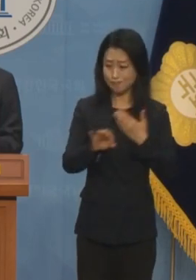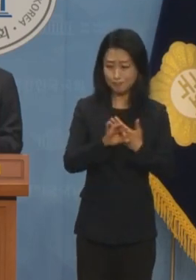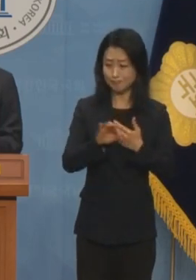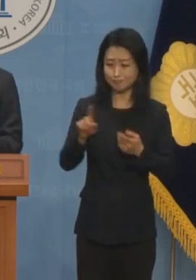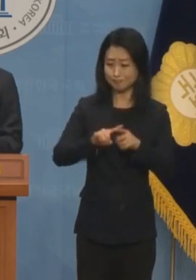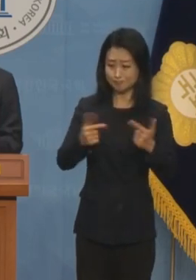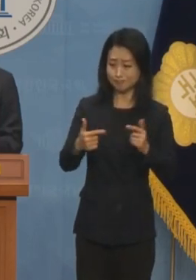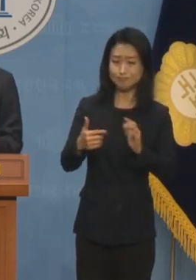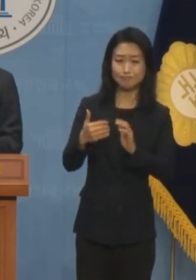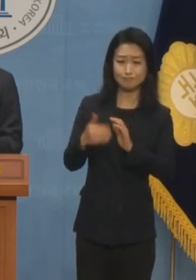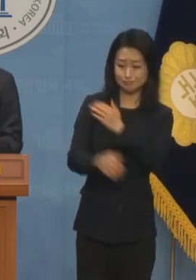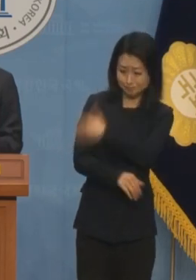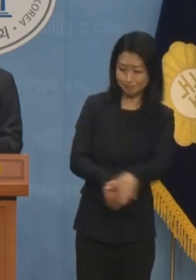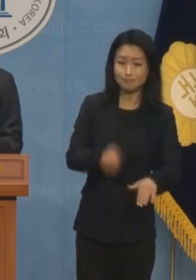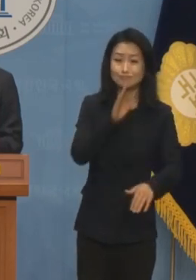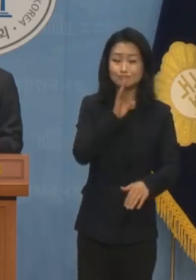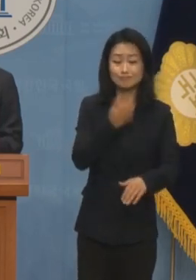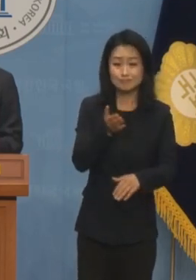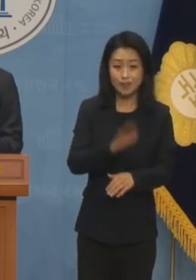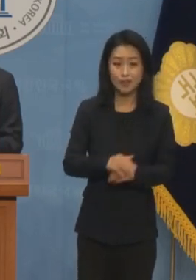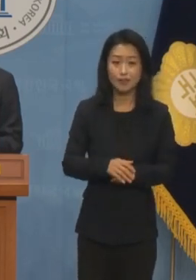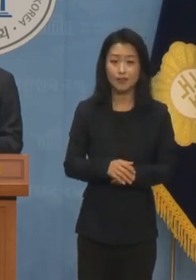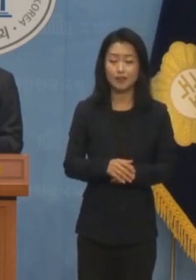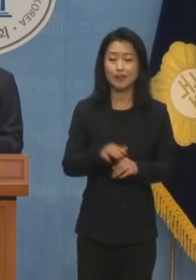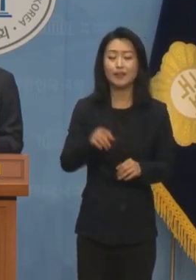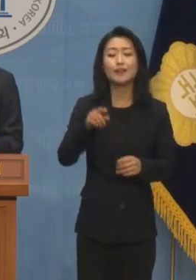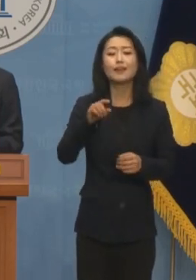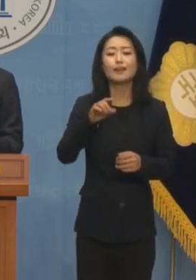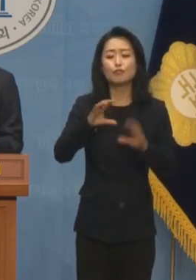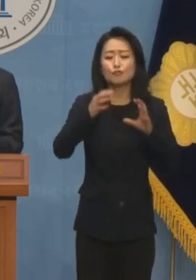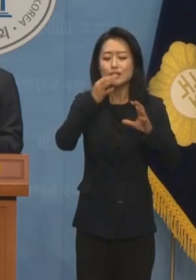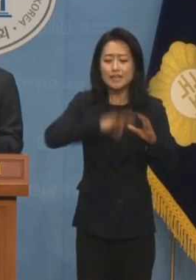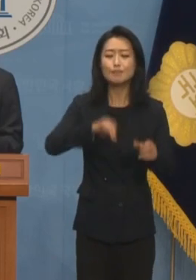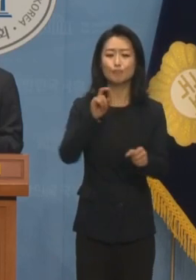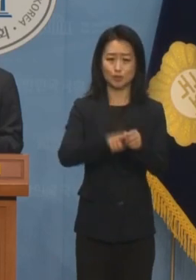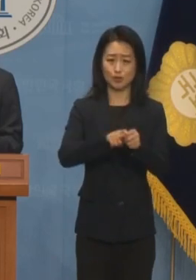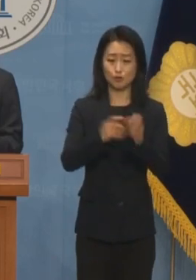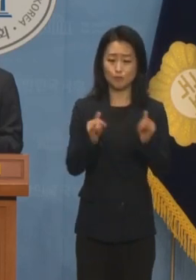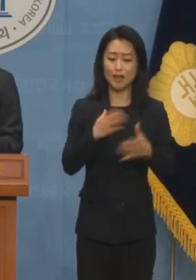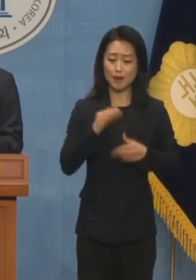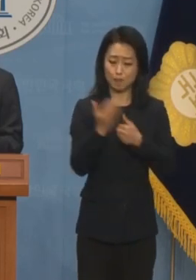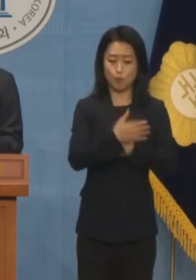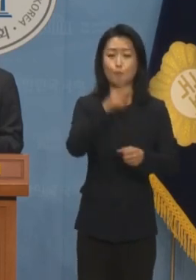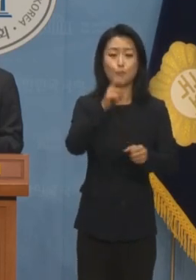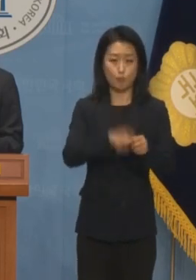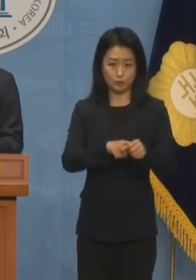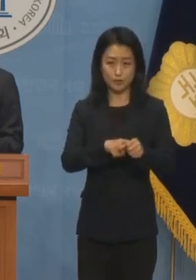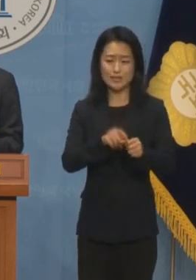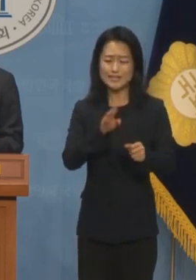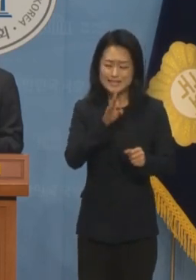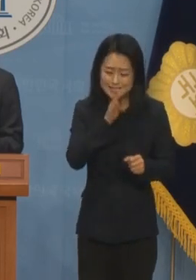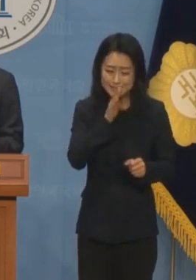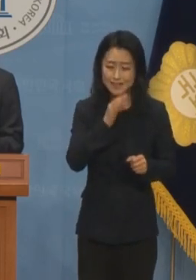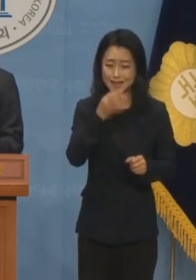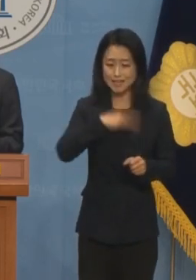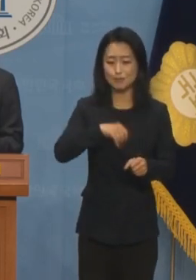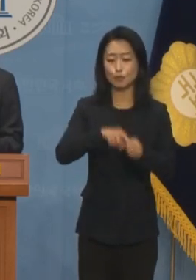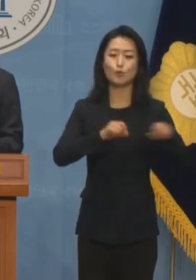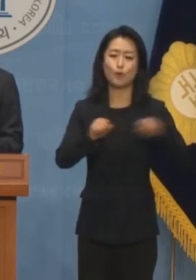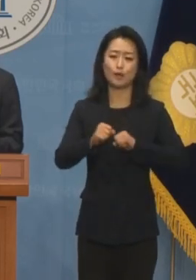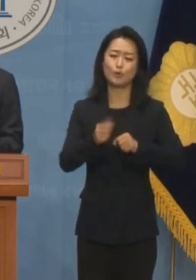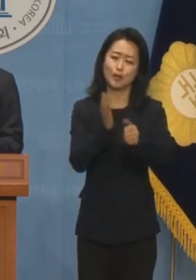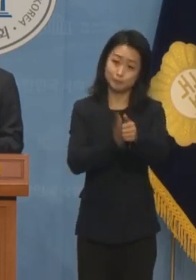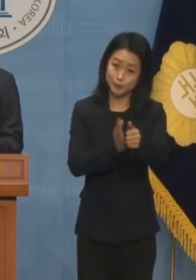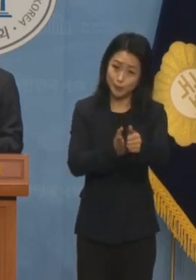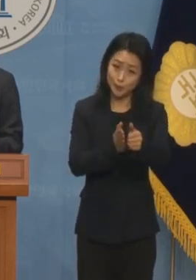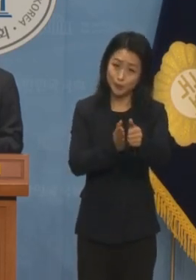제발 이념 가치 외교의 낡은 틀에서 벗어나 국익과 국민의 안전을 위한 실리 외교, 국익